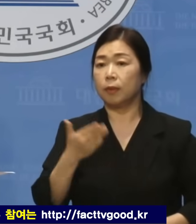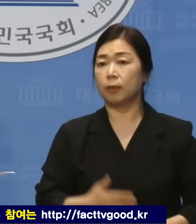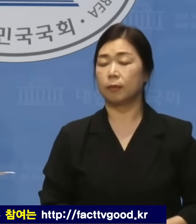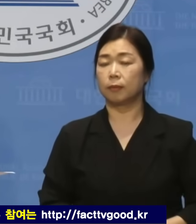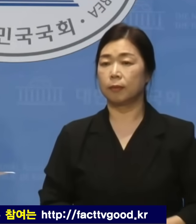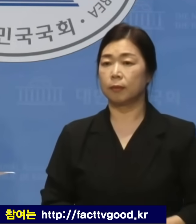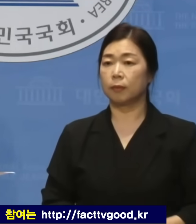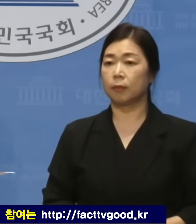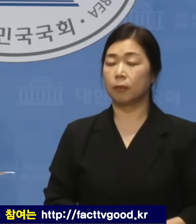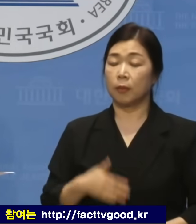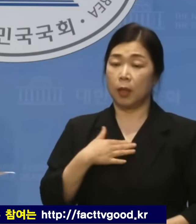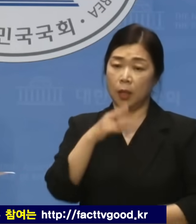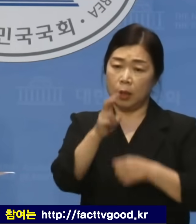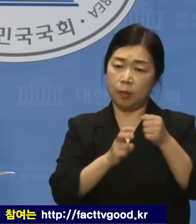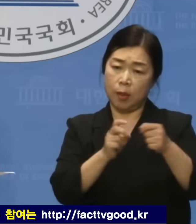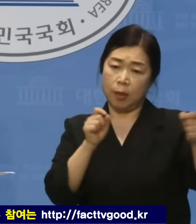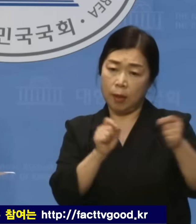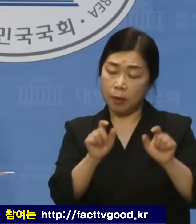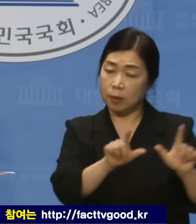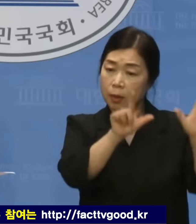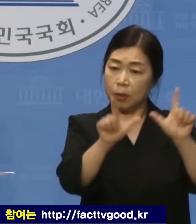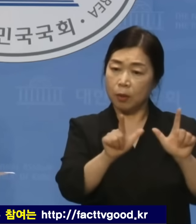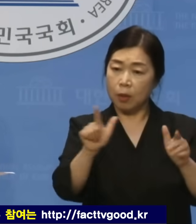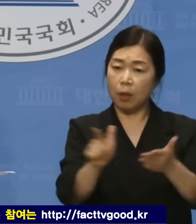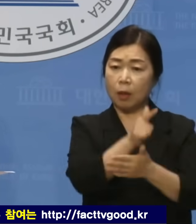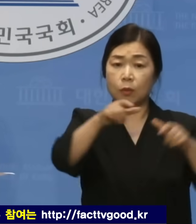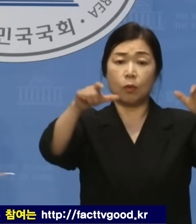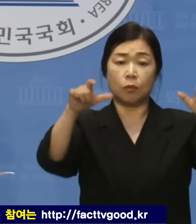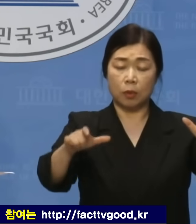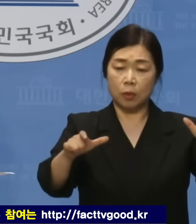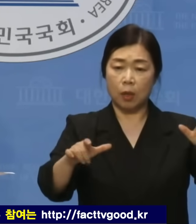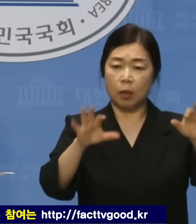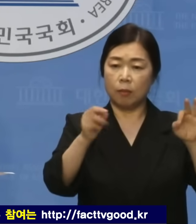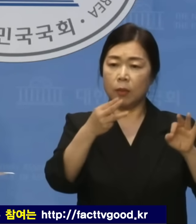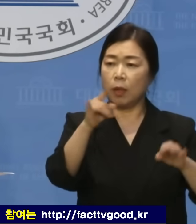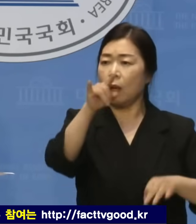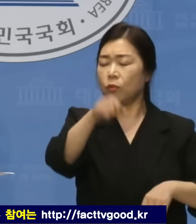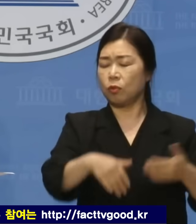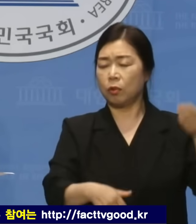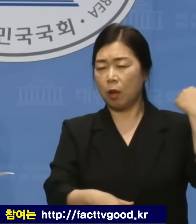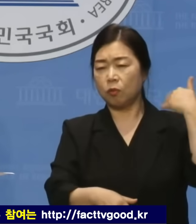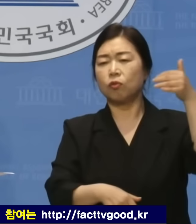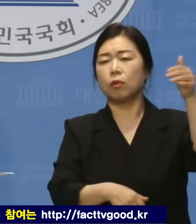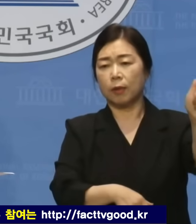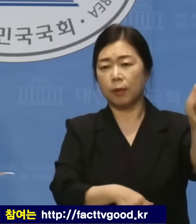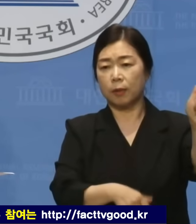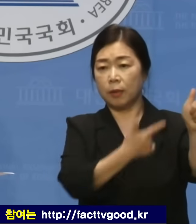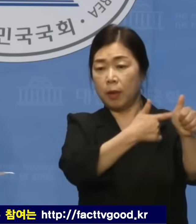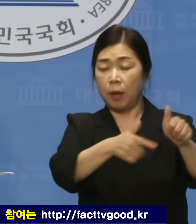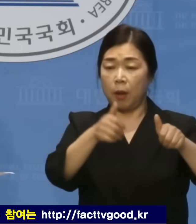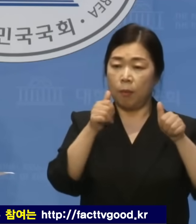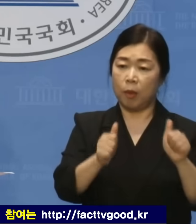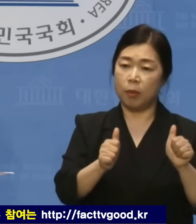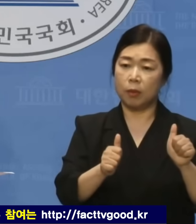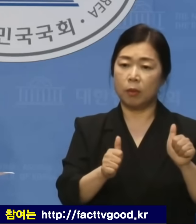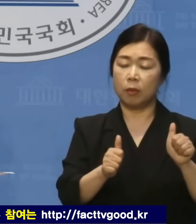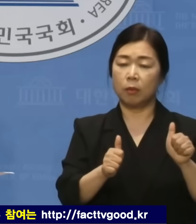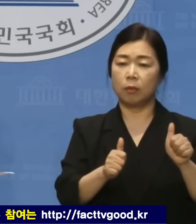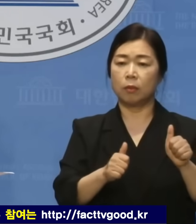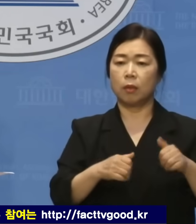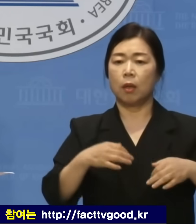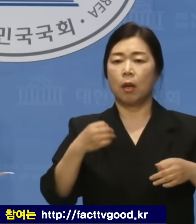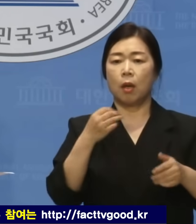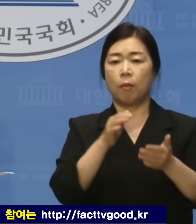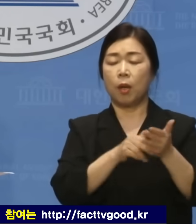특히 제가 20년 가까이 살고 있는 강서구의 김태우 전 구청장이 대법원으로부터 공무상